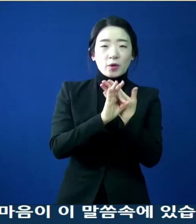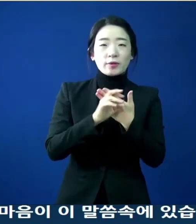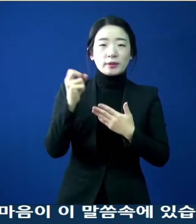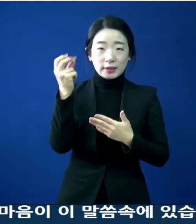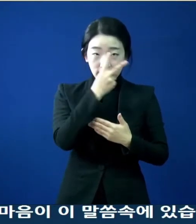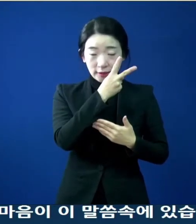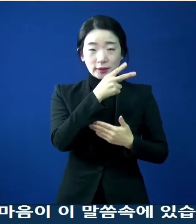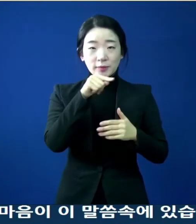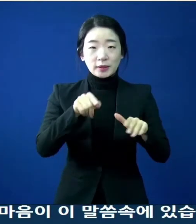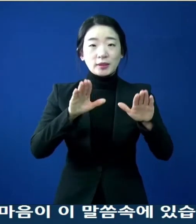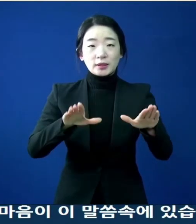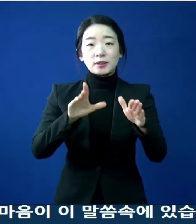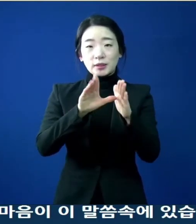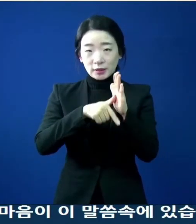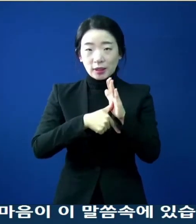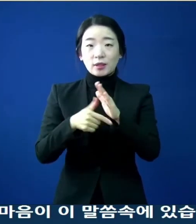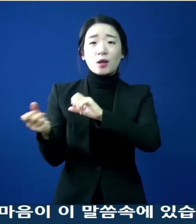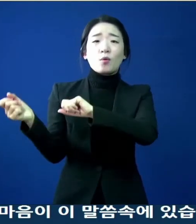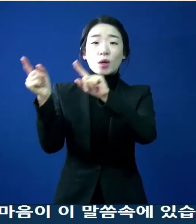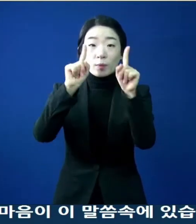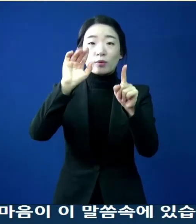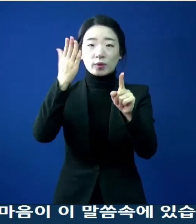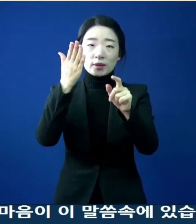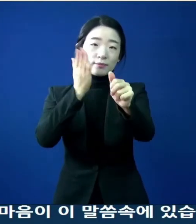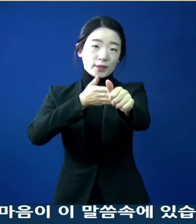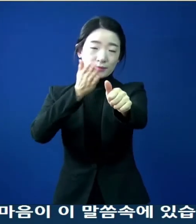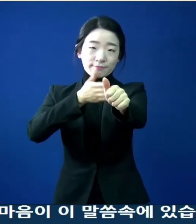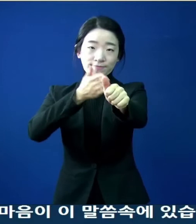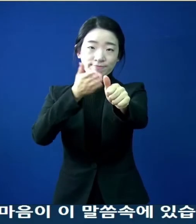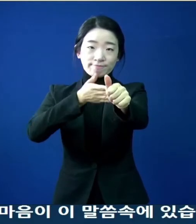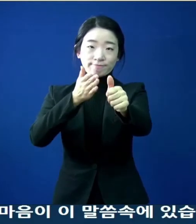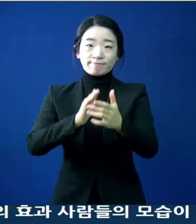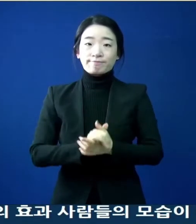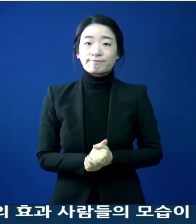간절히 소망합니다. 세 번째는